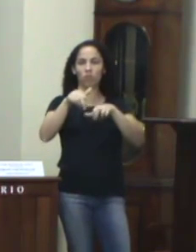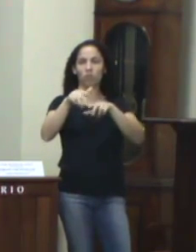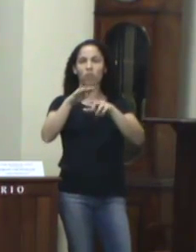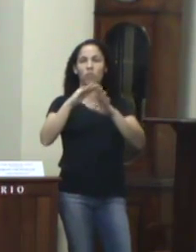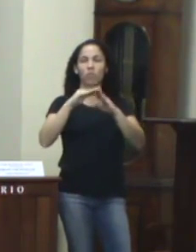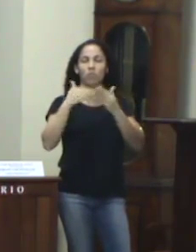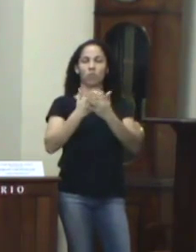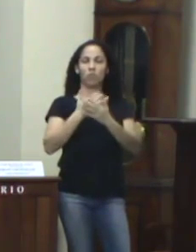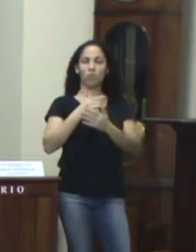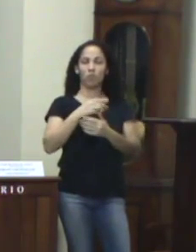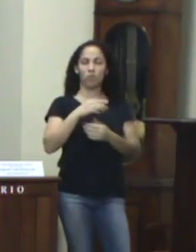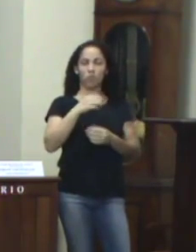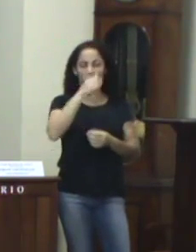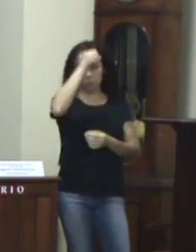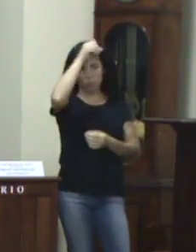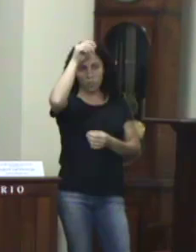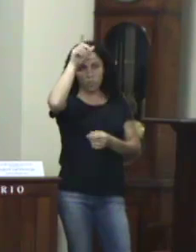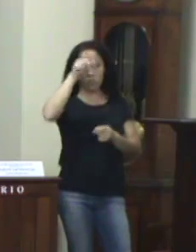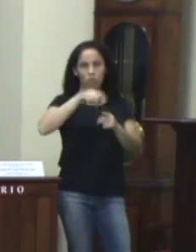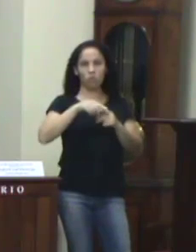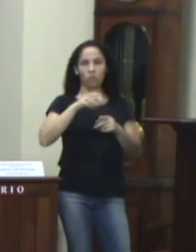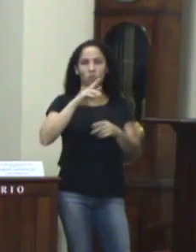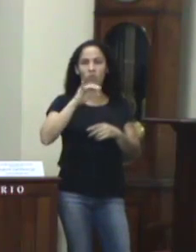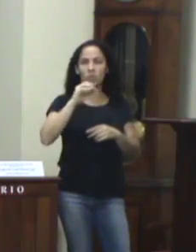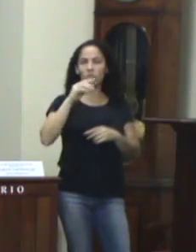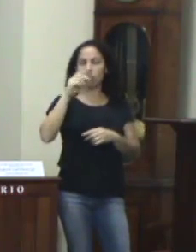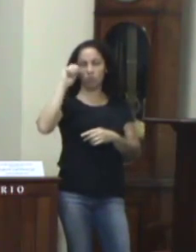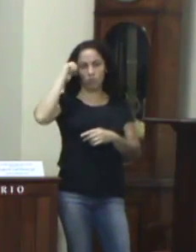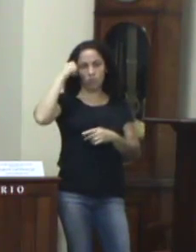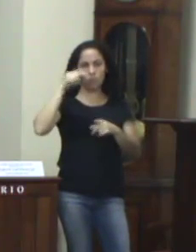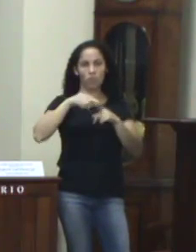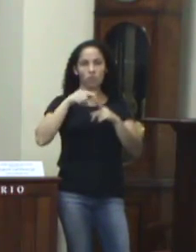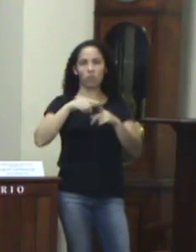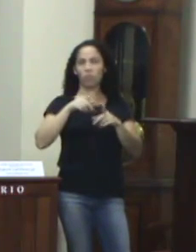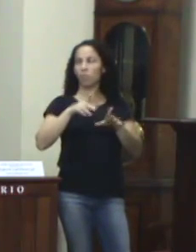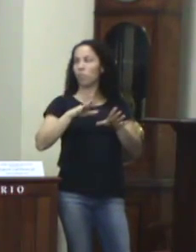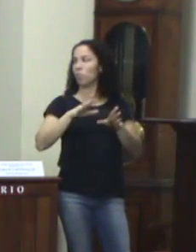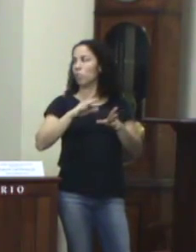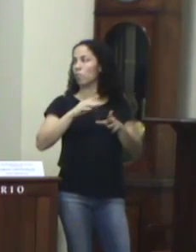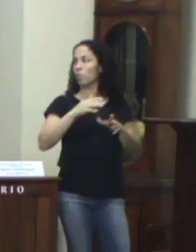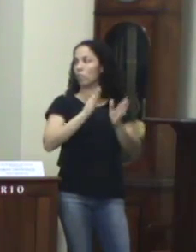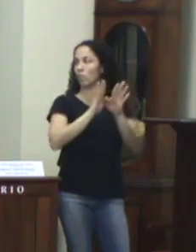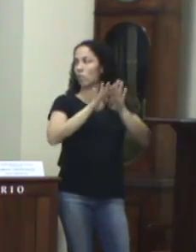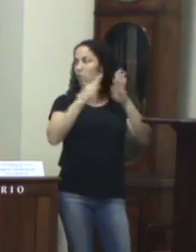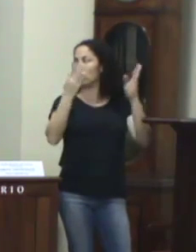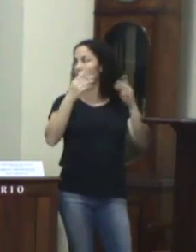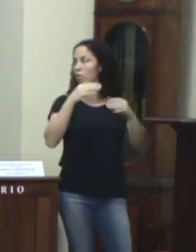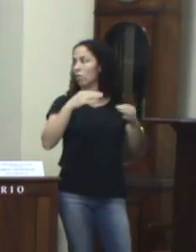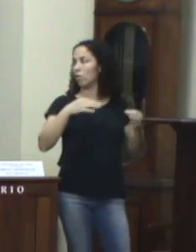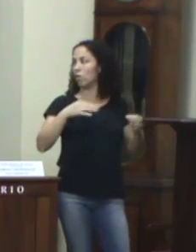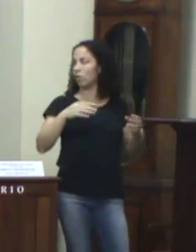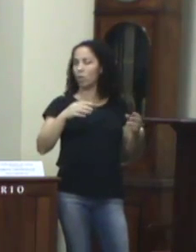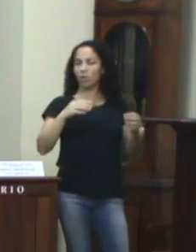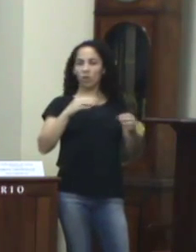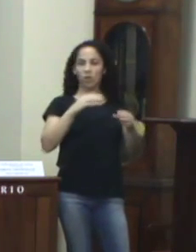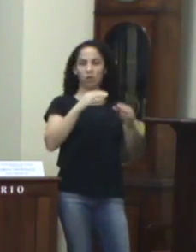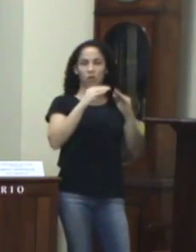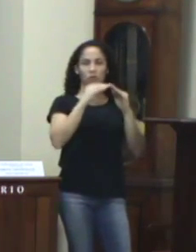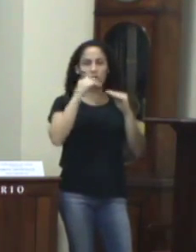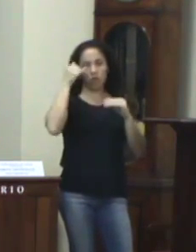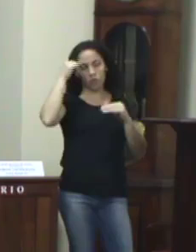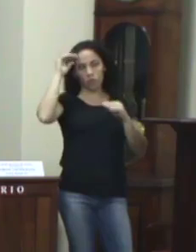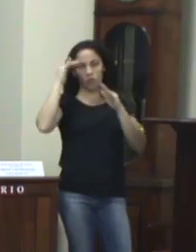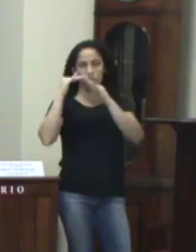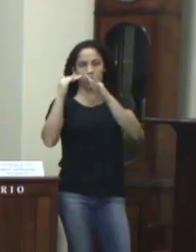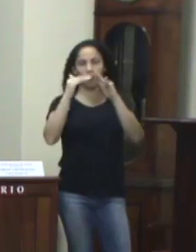municipais de Rio Preto e na abertura oficial da 43ª Exposição Agropecuária de Rio Preto, Minas Gerais, motivo